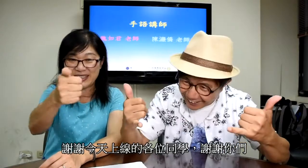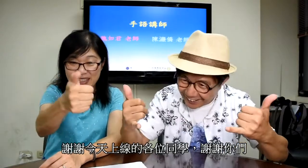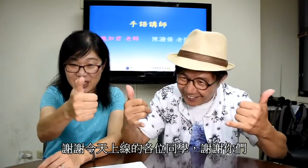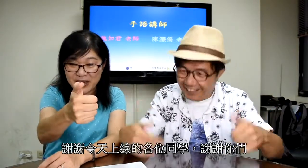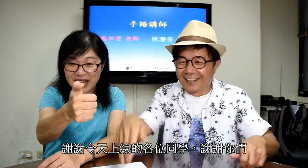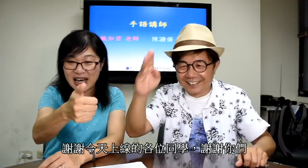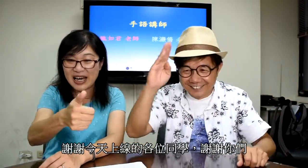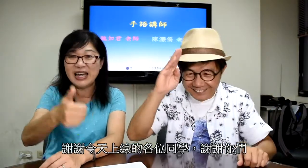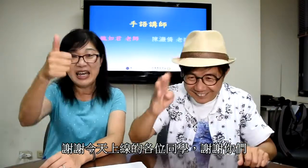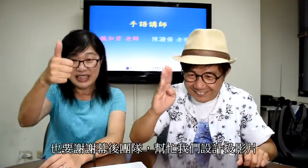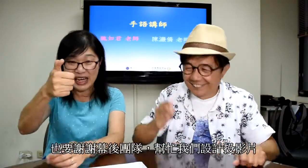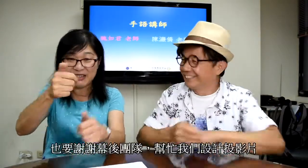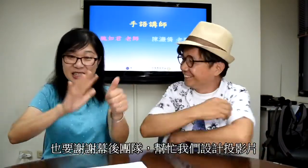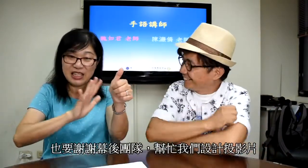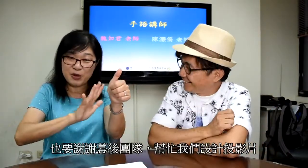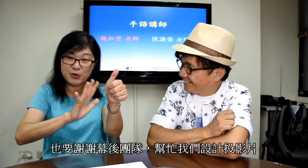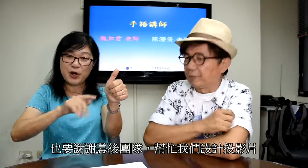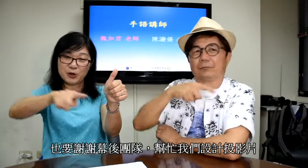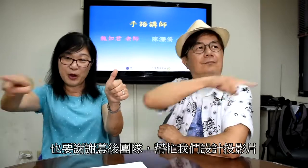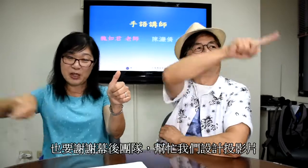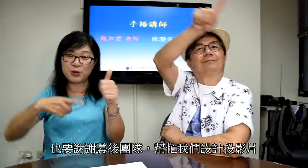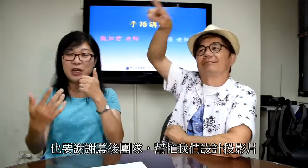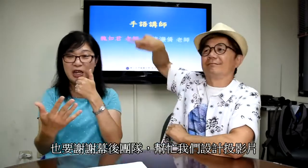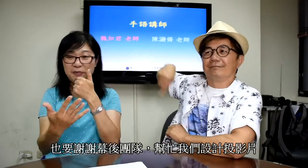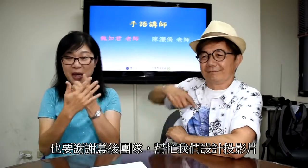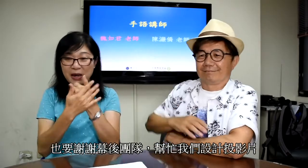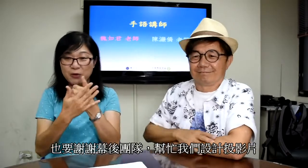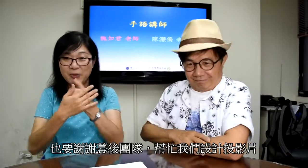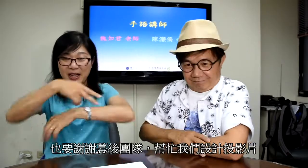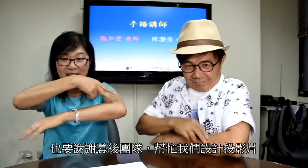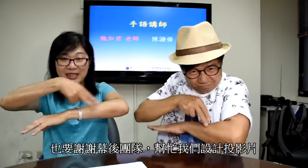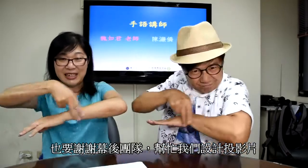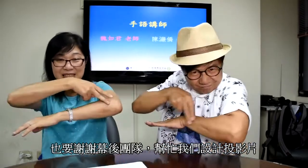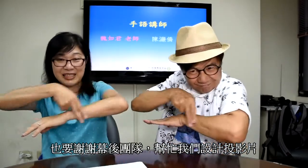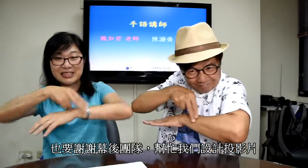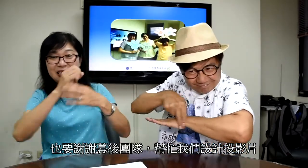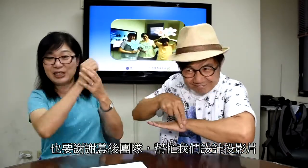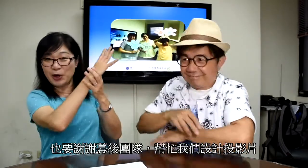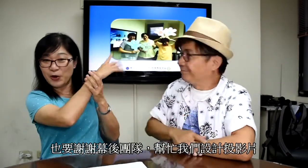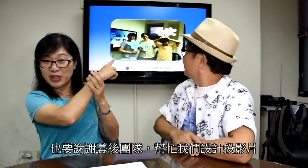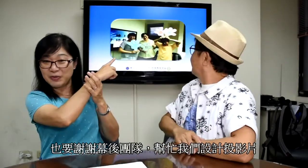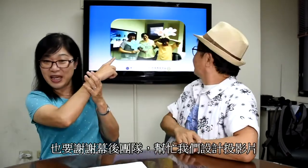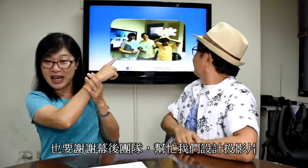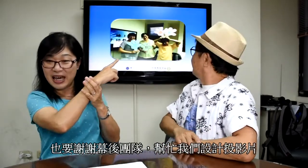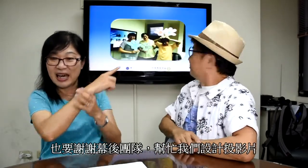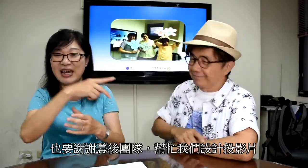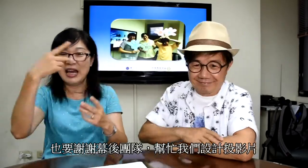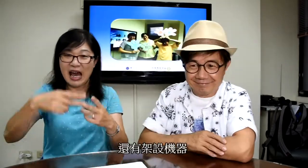你们，也要谢谢幕后团队帮忙我们 设计投影片，还有